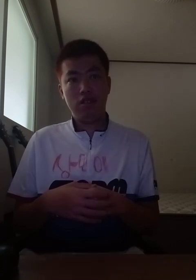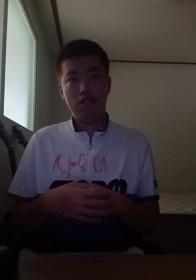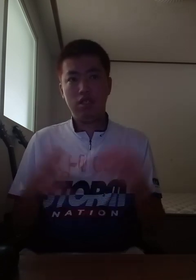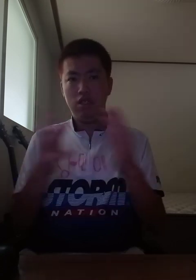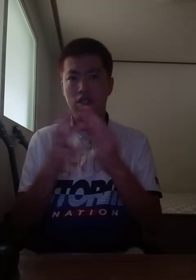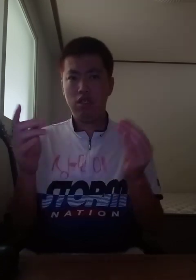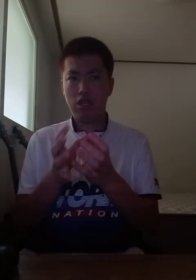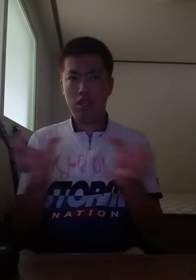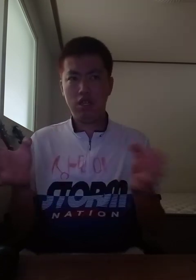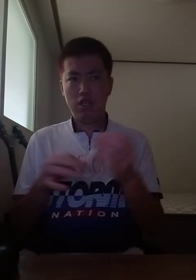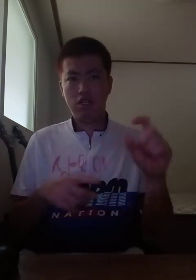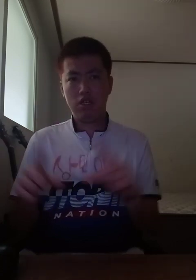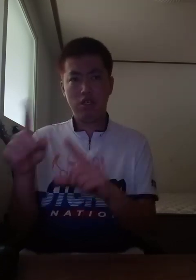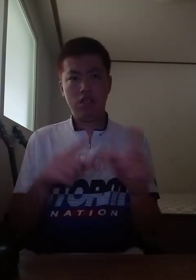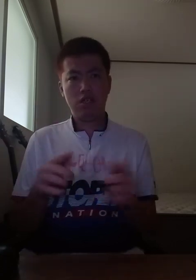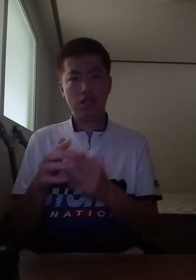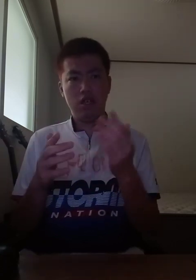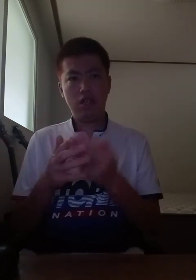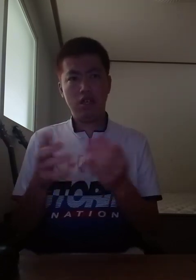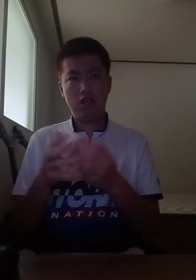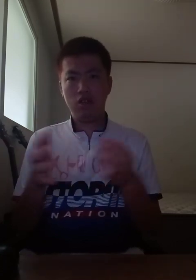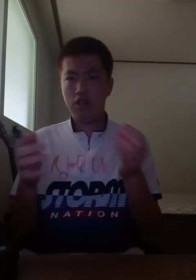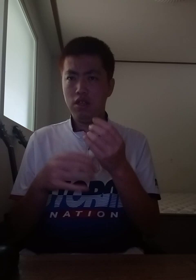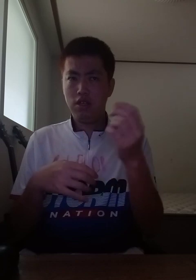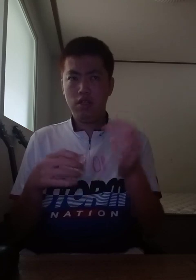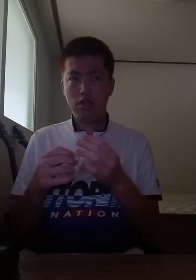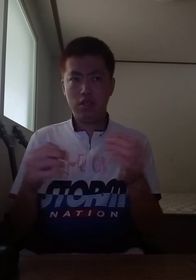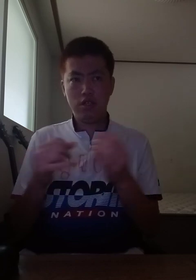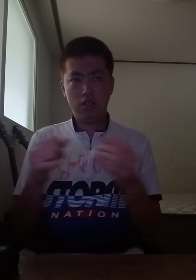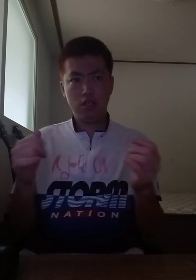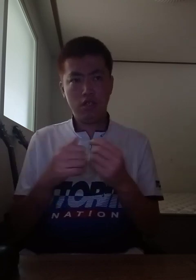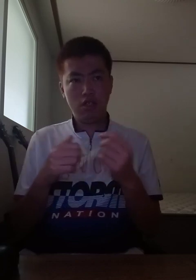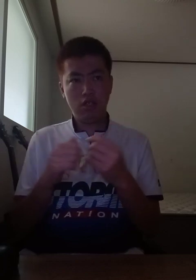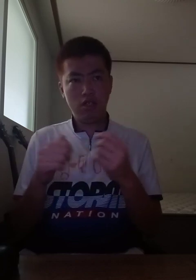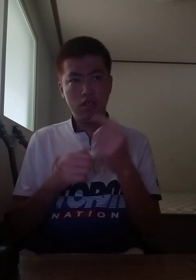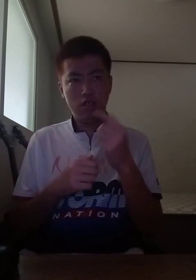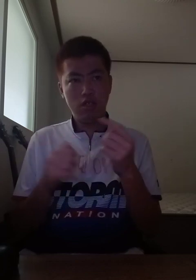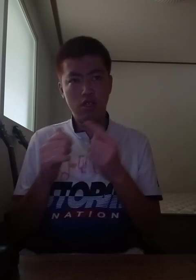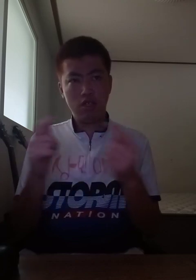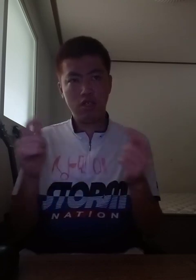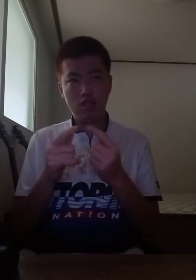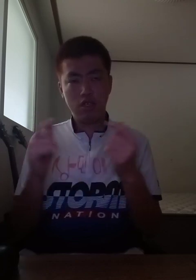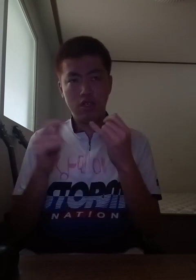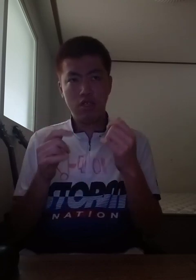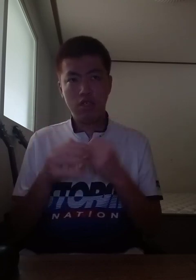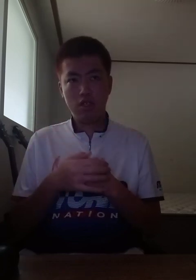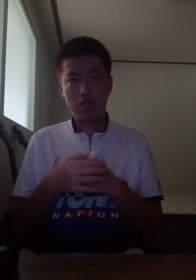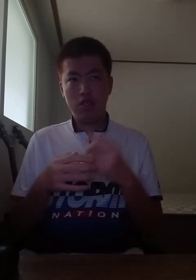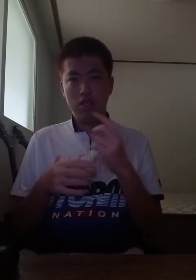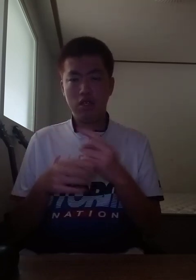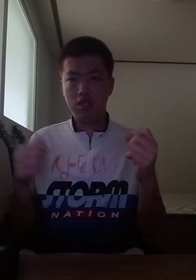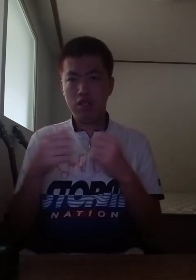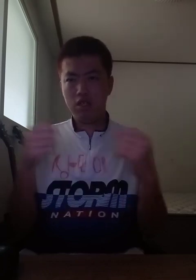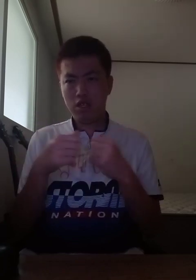신도시에는 아파트가 새로 들어서면 단지 내 보행로를 둘러싼 주민들 간의 갈등이 종종 발생을 하죠. 아주 싸움까지 날